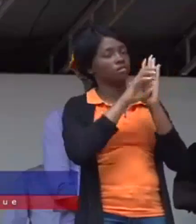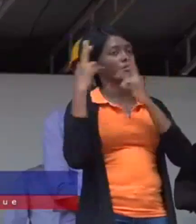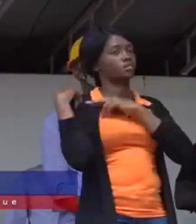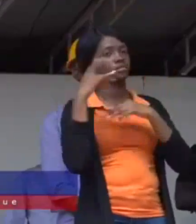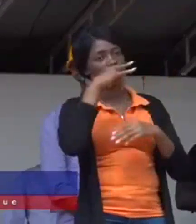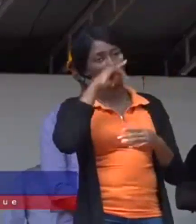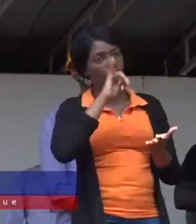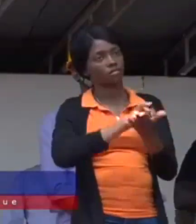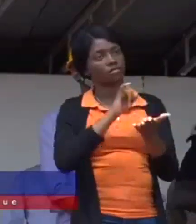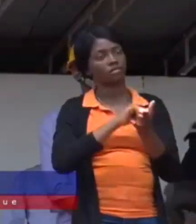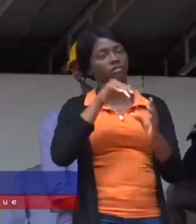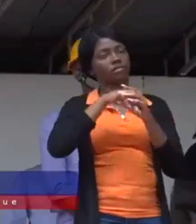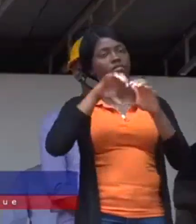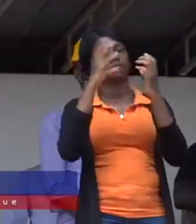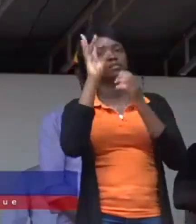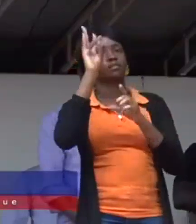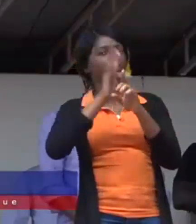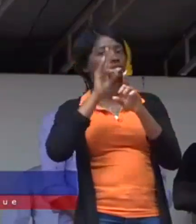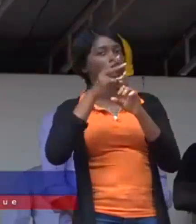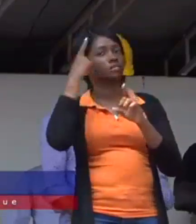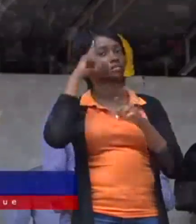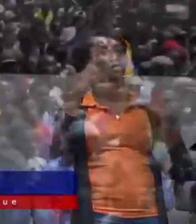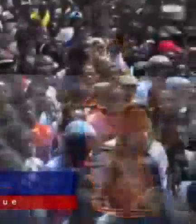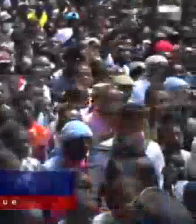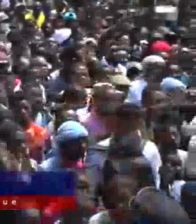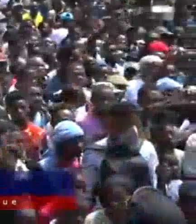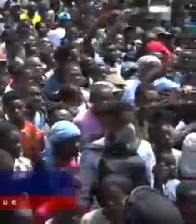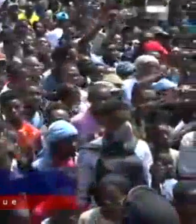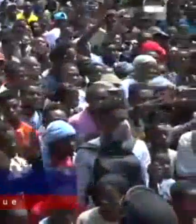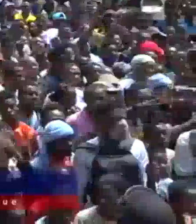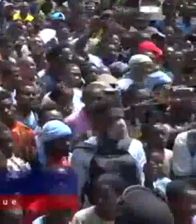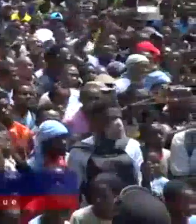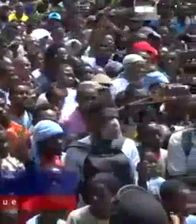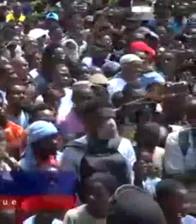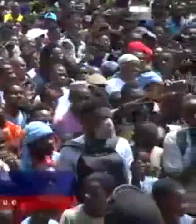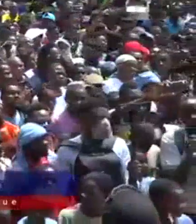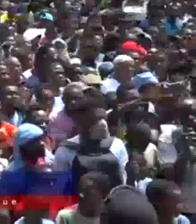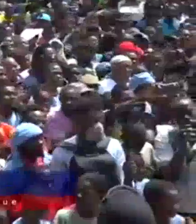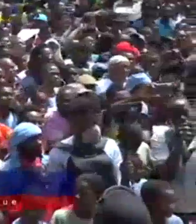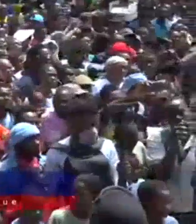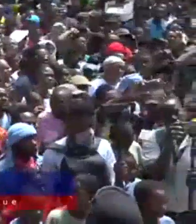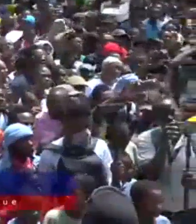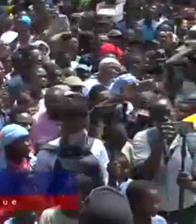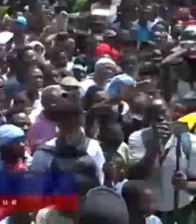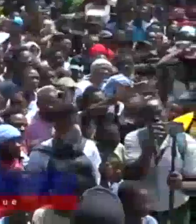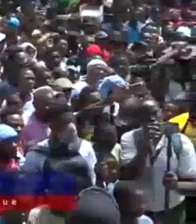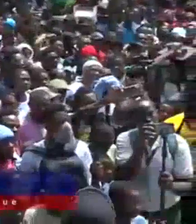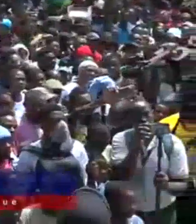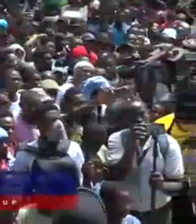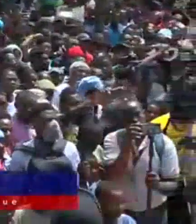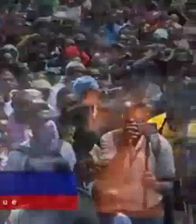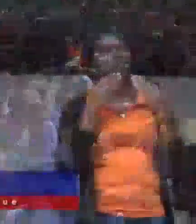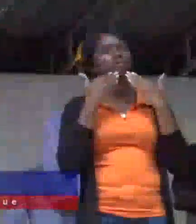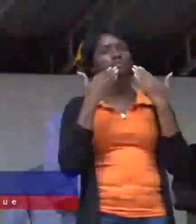7e année jusqu'à ce que vous finissez l'université. C'est l'une des promesses. C'est l'une des promesses. Nous jeunes forum et me profiter remercier le